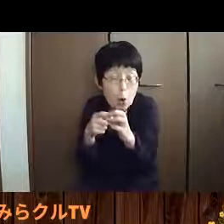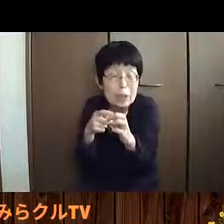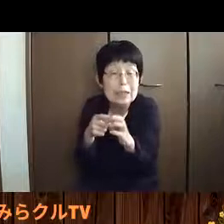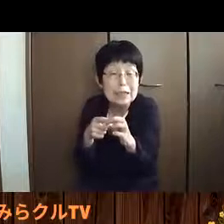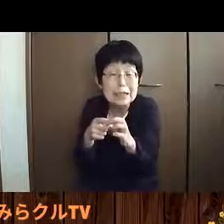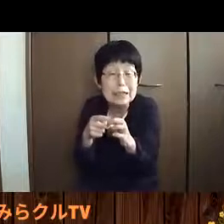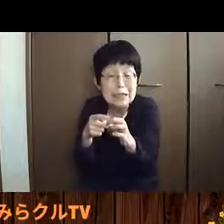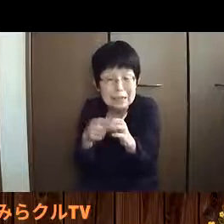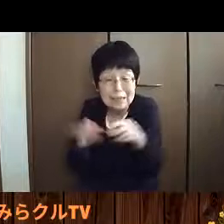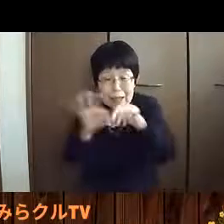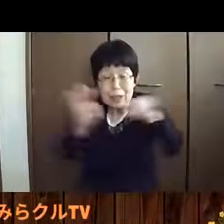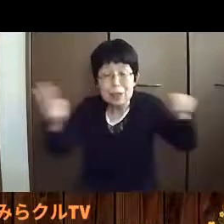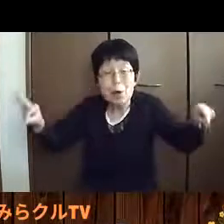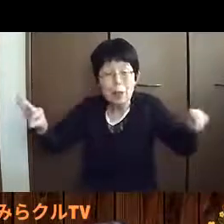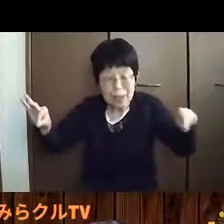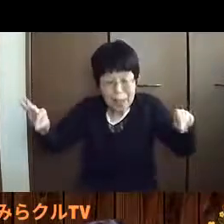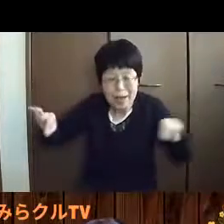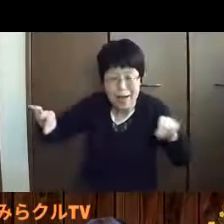紐で捉えて、あの、